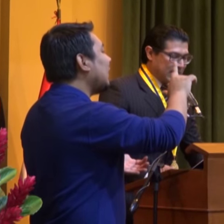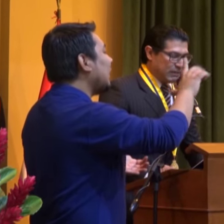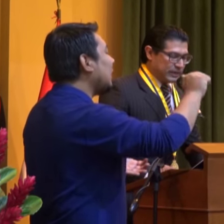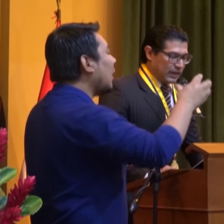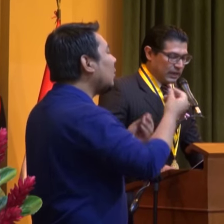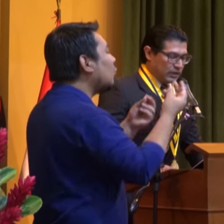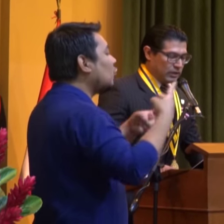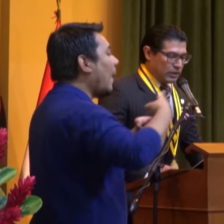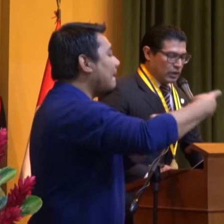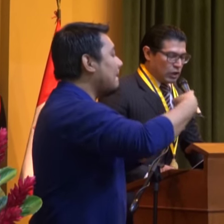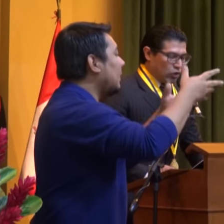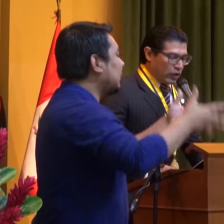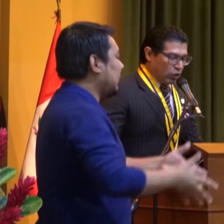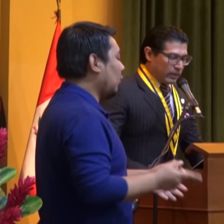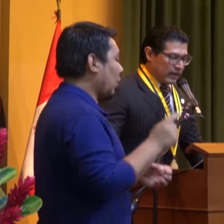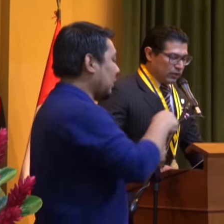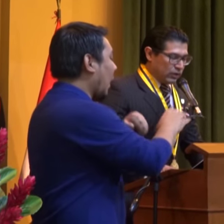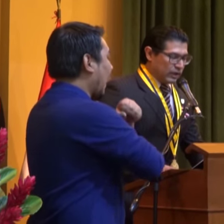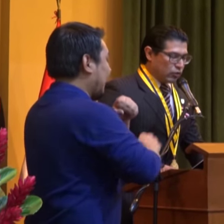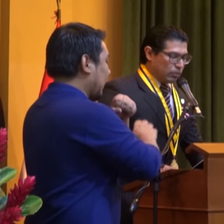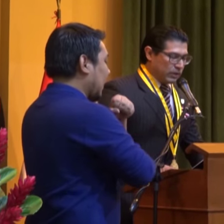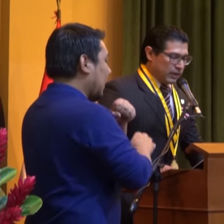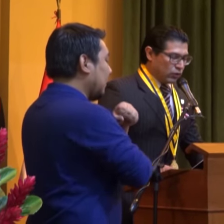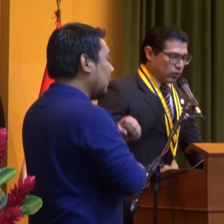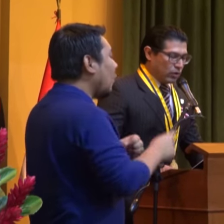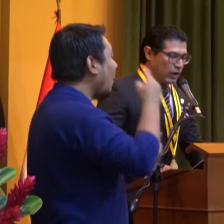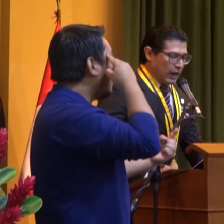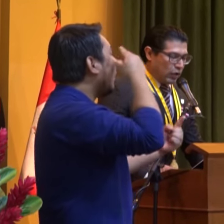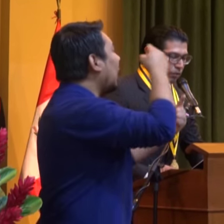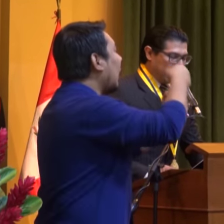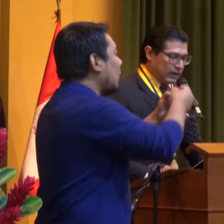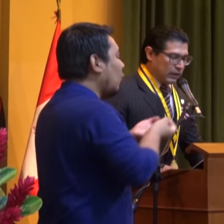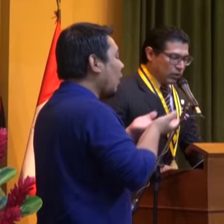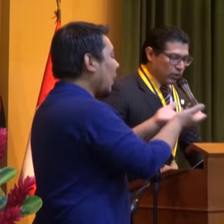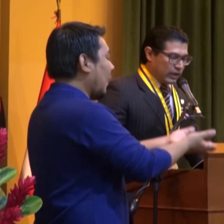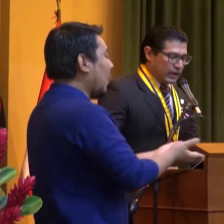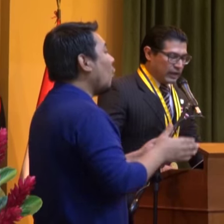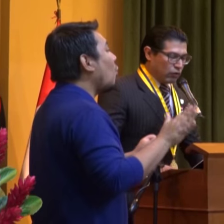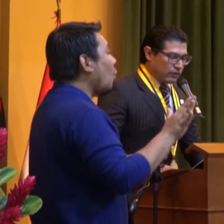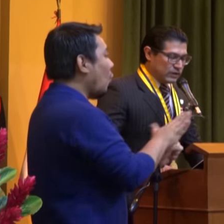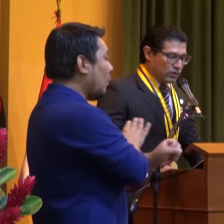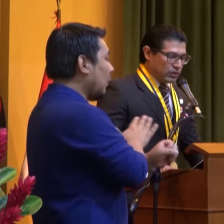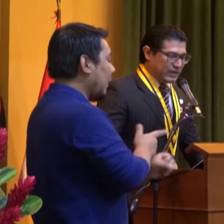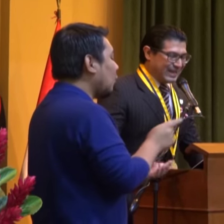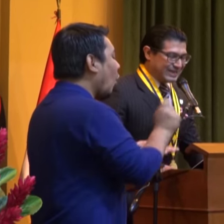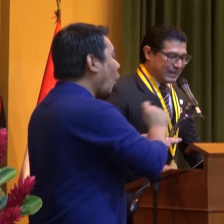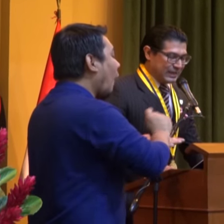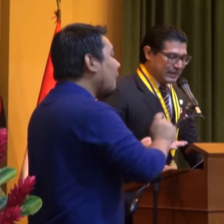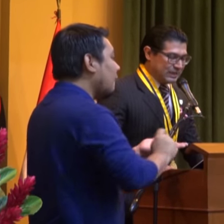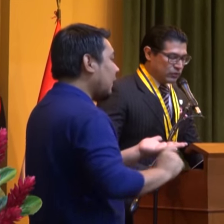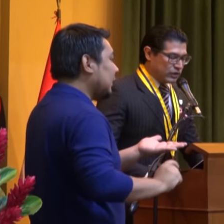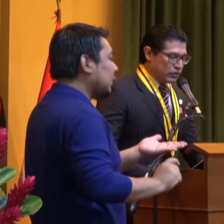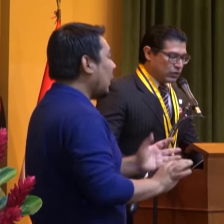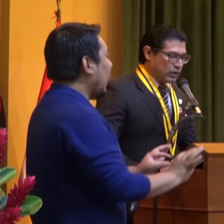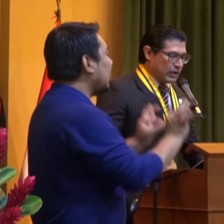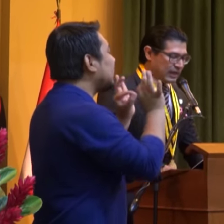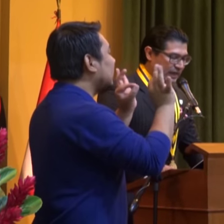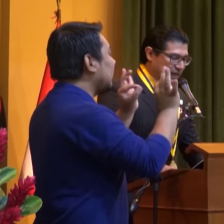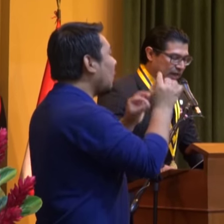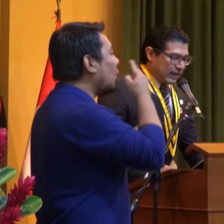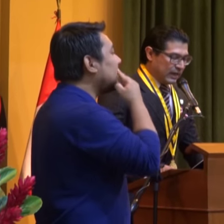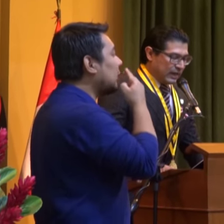de esta capital, con el objeto de dar cumplimiento a lo prevenido en el oficio del excelentísimo